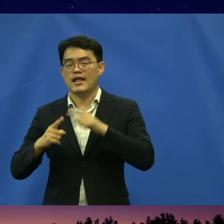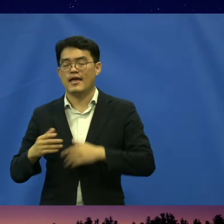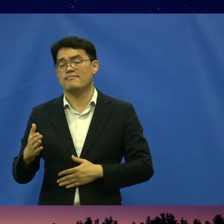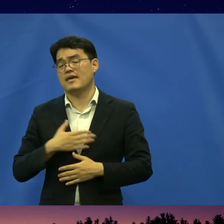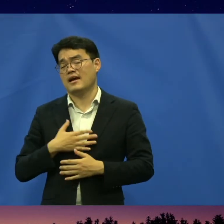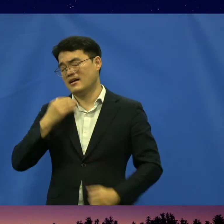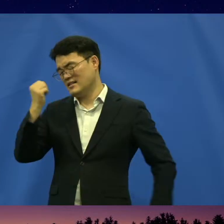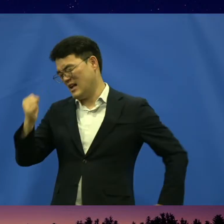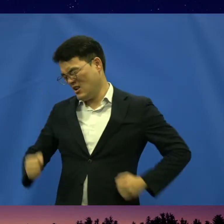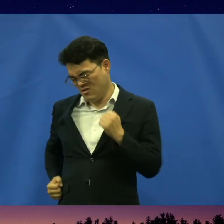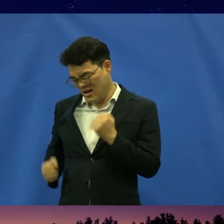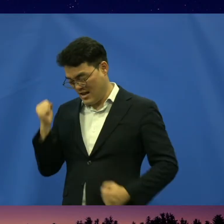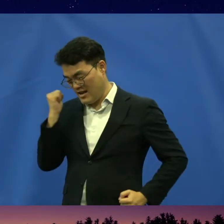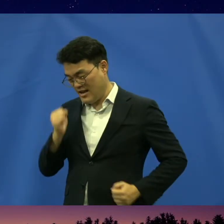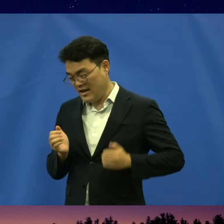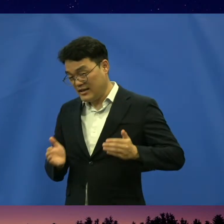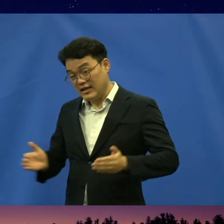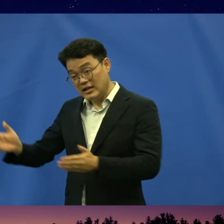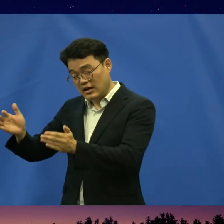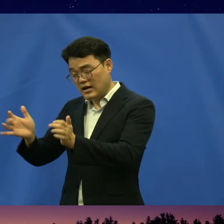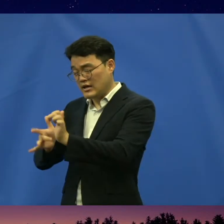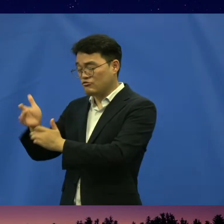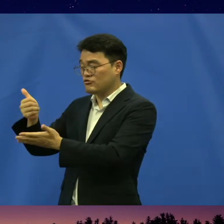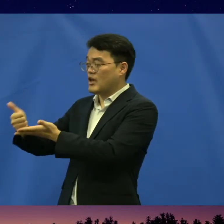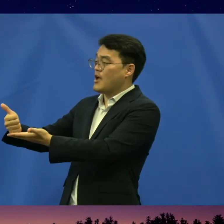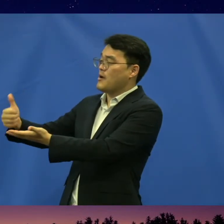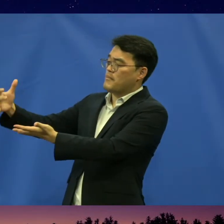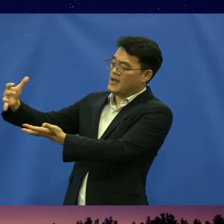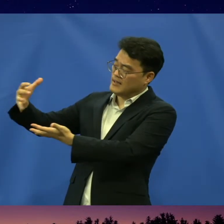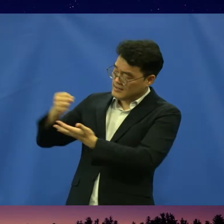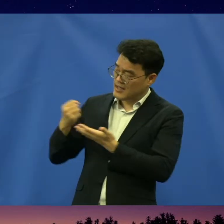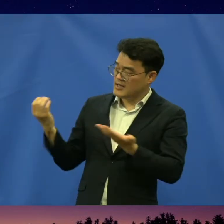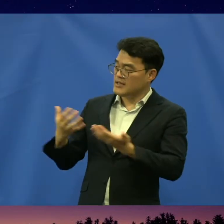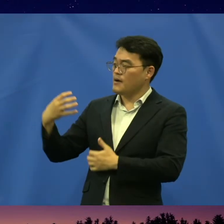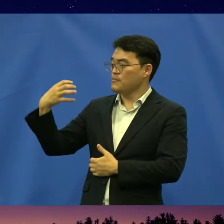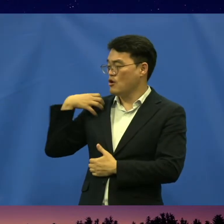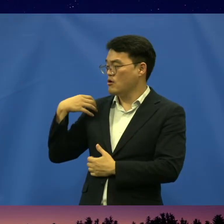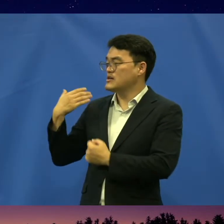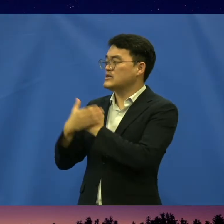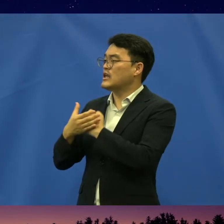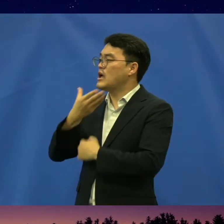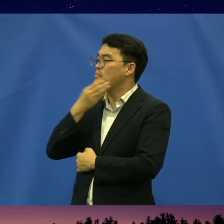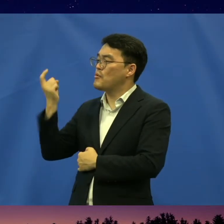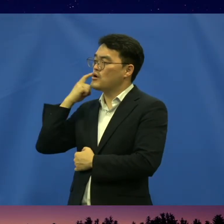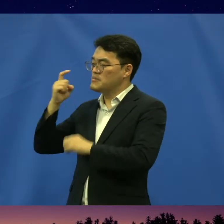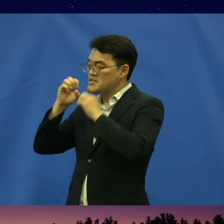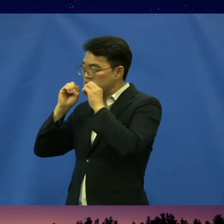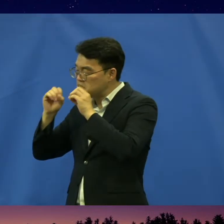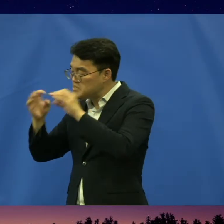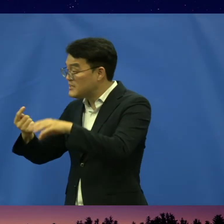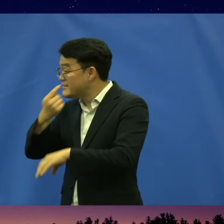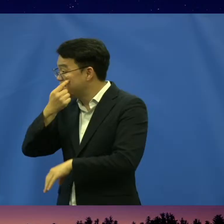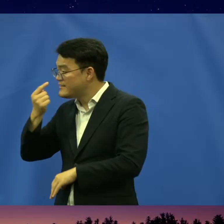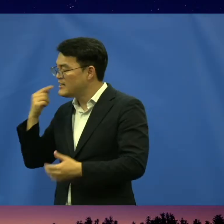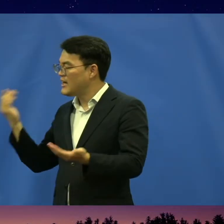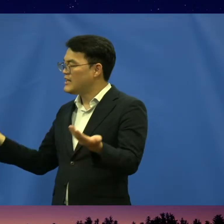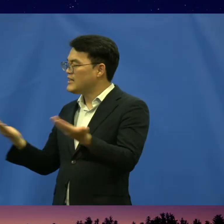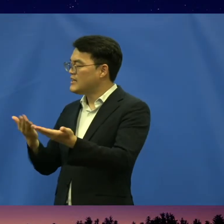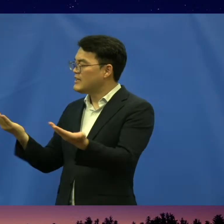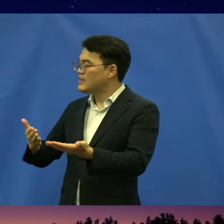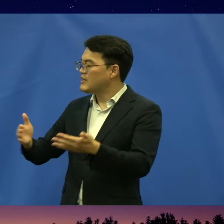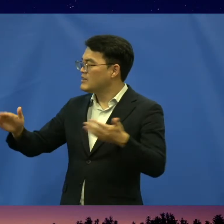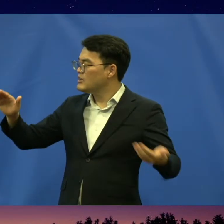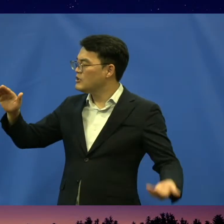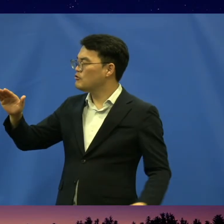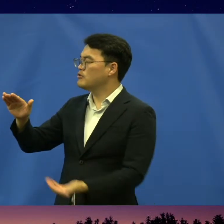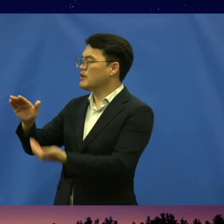예수께 받은 사명 곧 하나님의 은혜의 복음을 증언하는 일을 마치려 하면은 나의